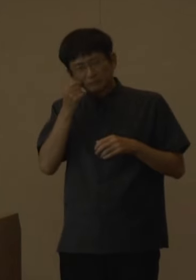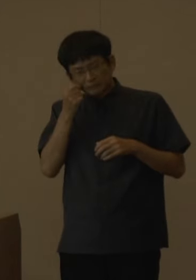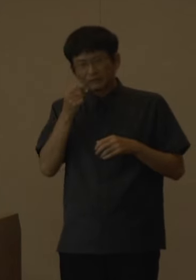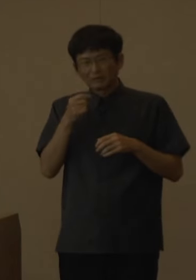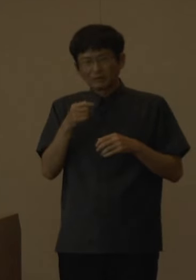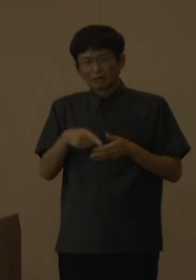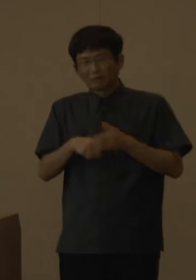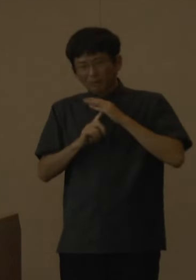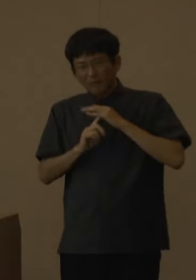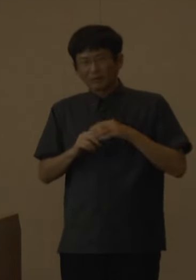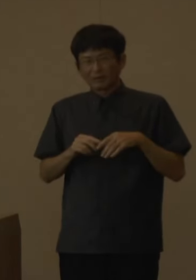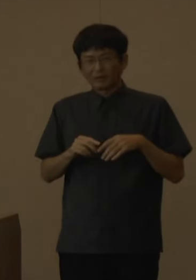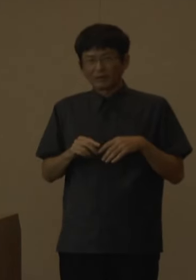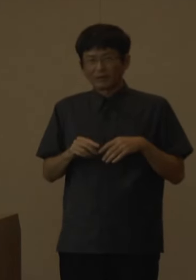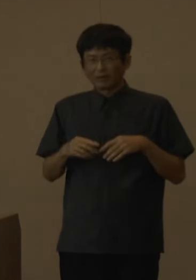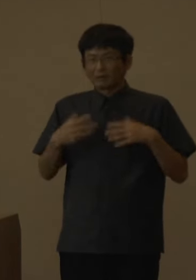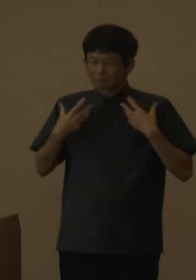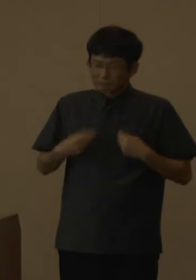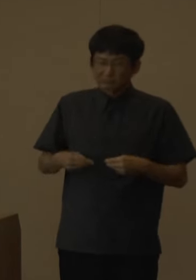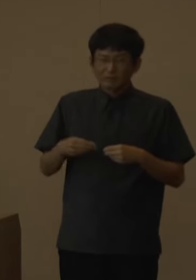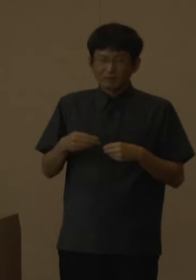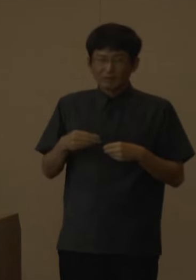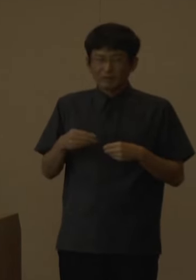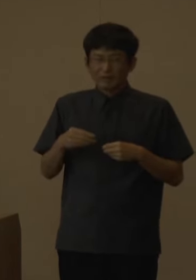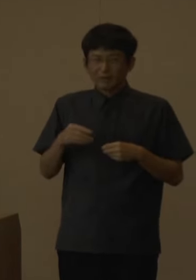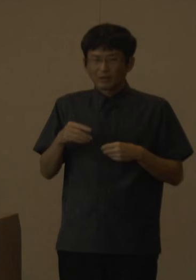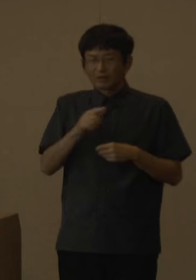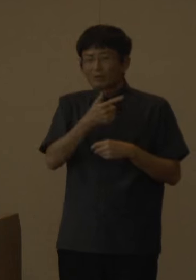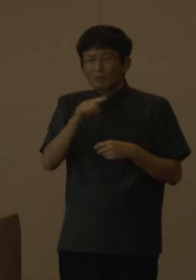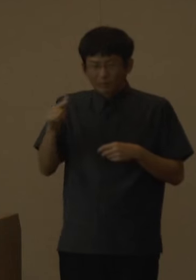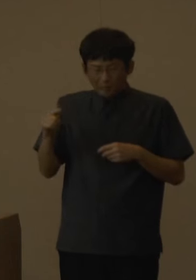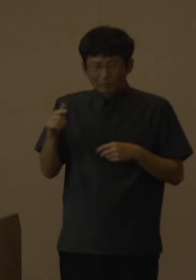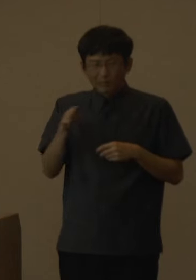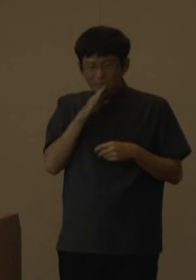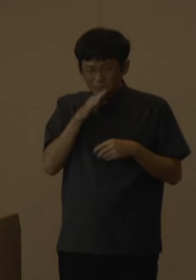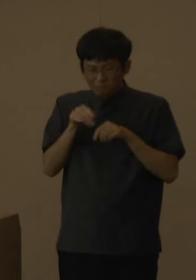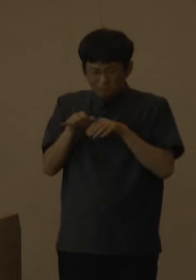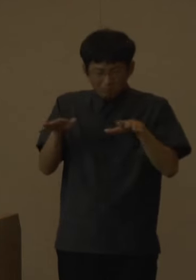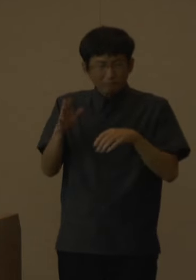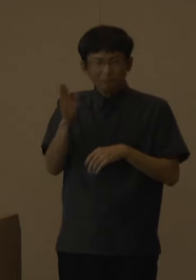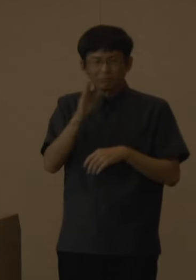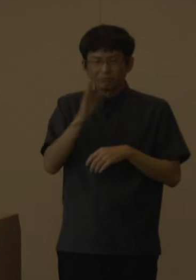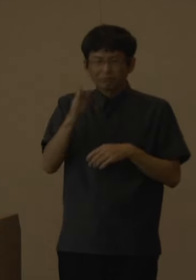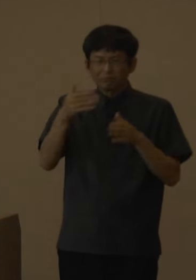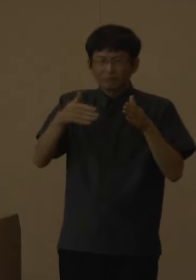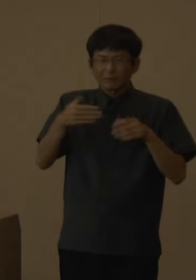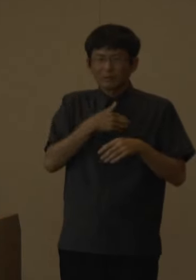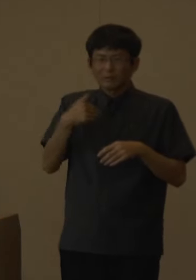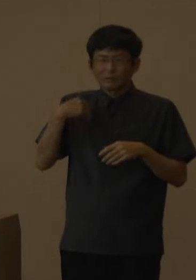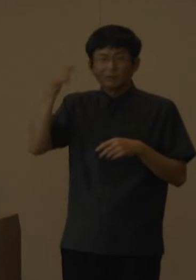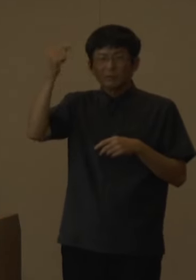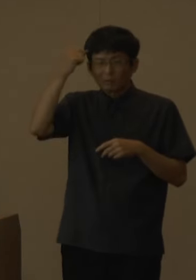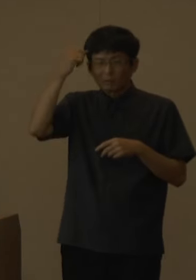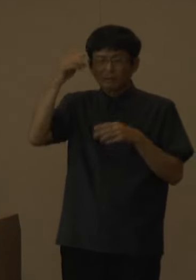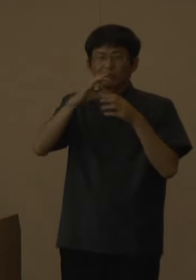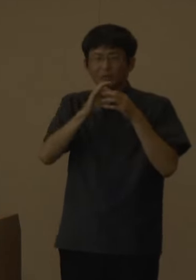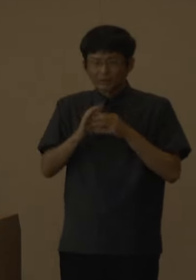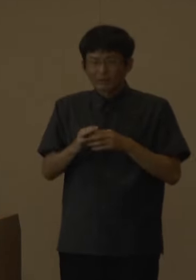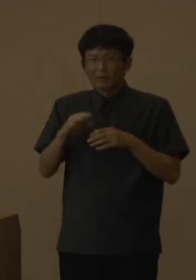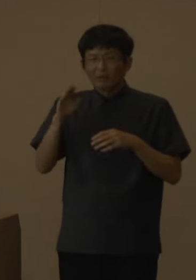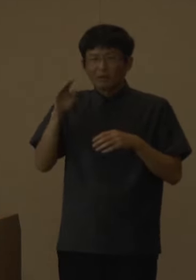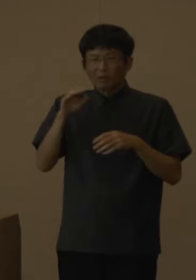失望感をもう広げてしまったということでは、とは言えないと私は受け止めておりますので、